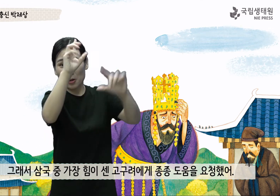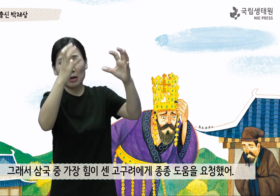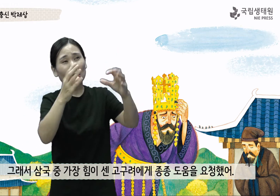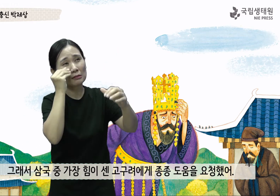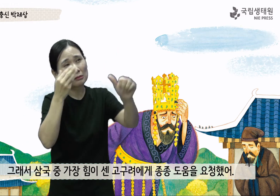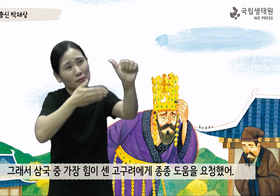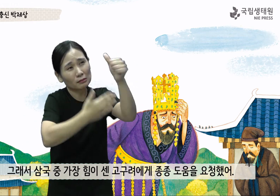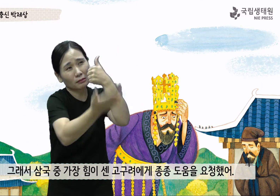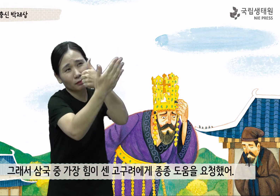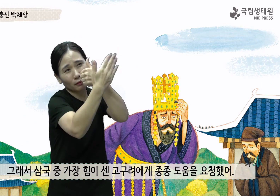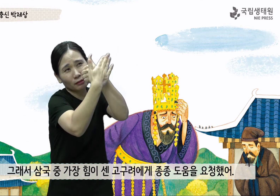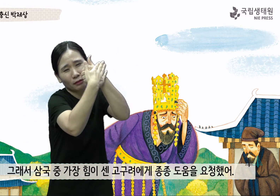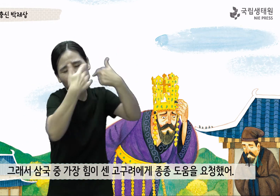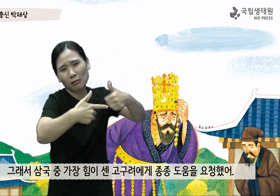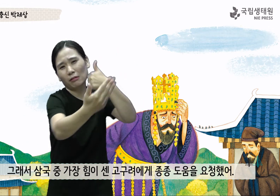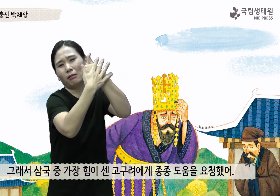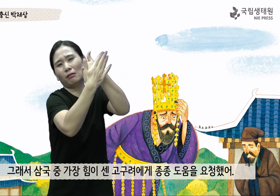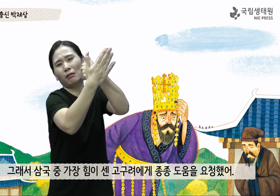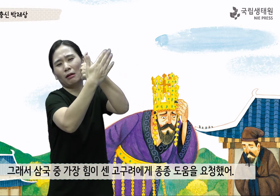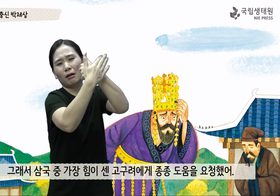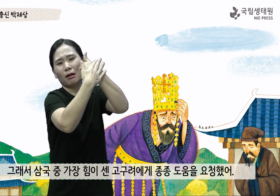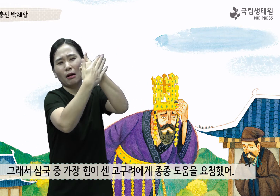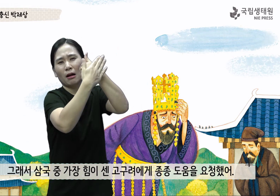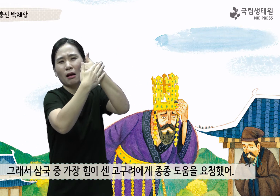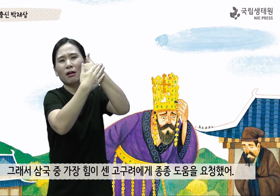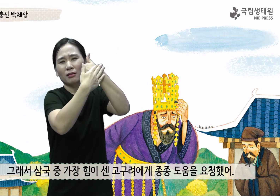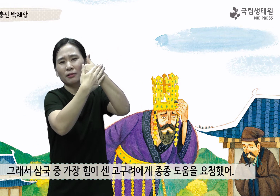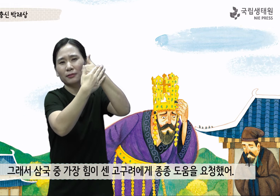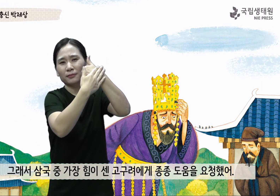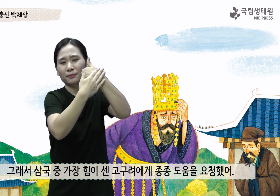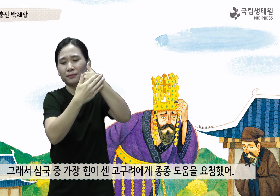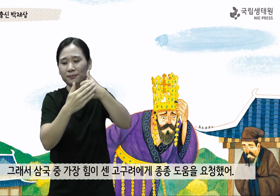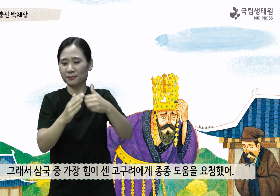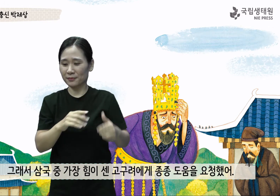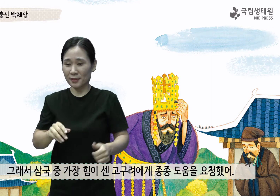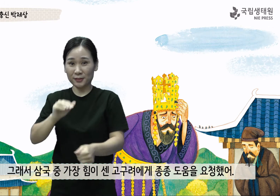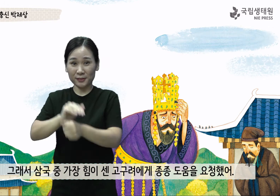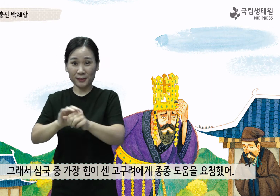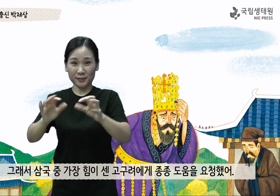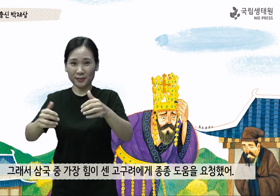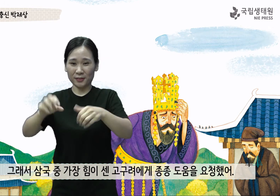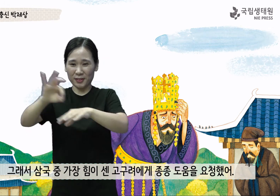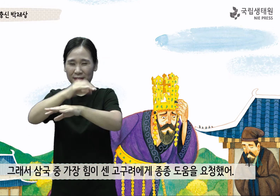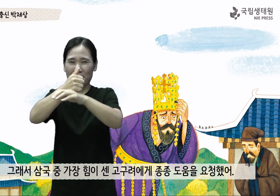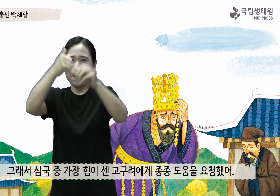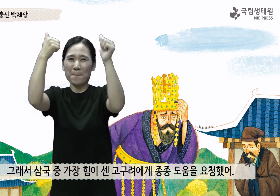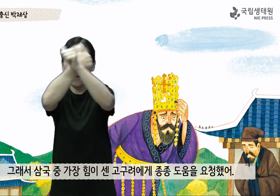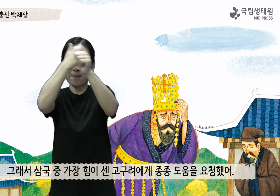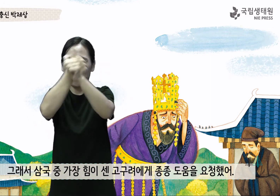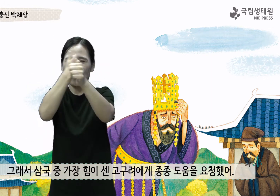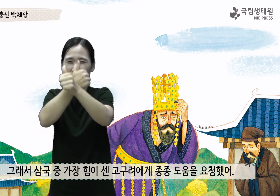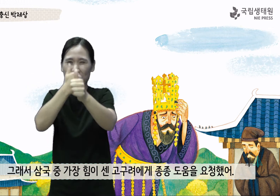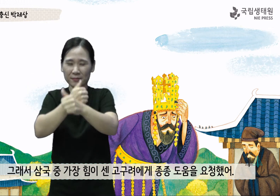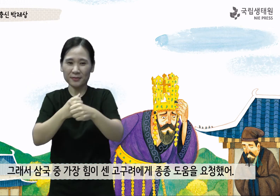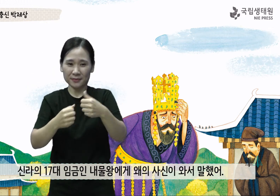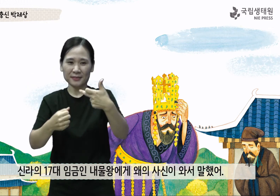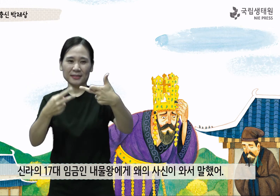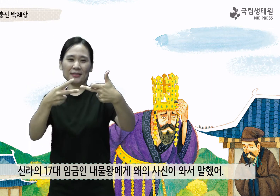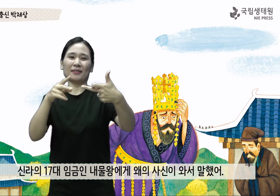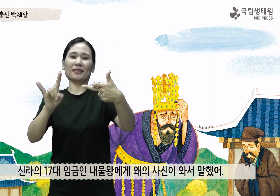그래서 3국 중 가장 힘이 센 고구려에게 종종 도움을 요청했어.